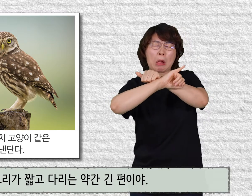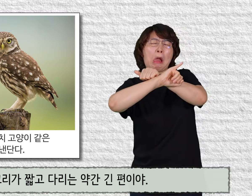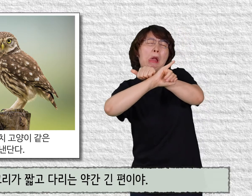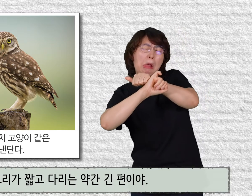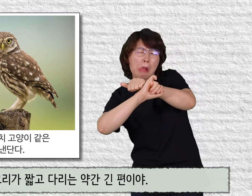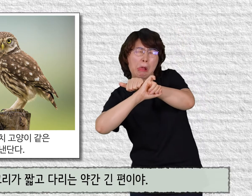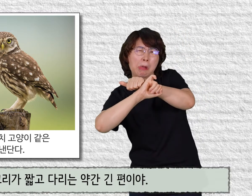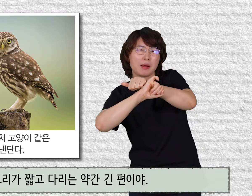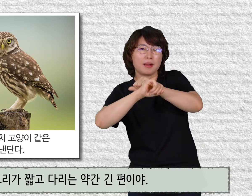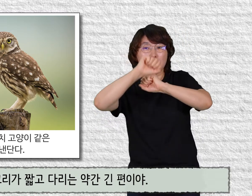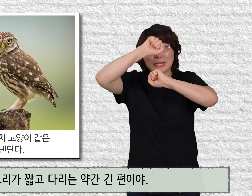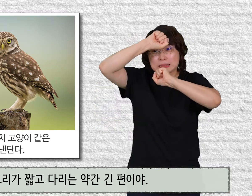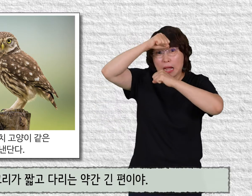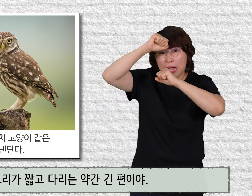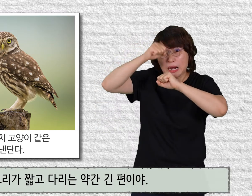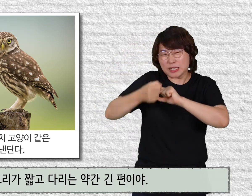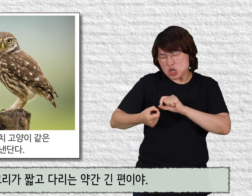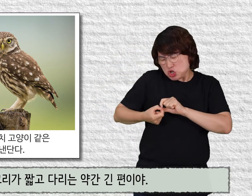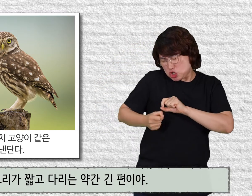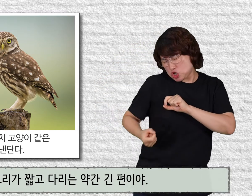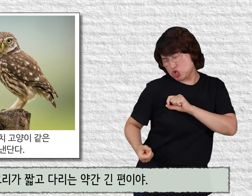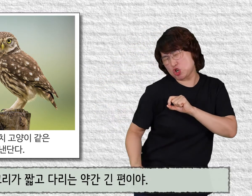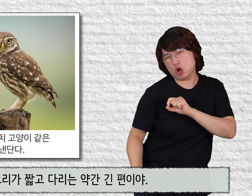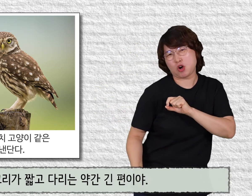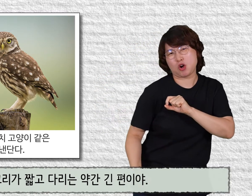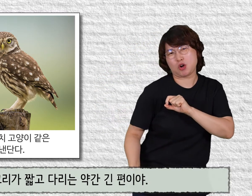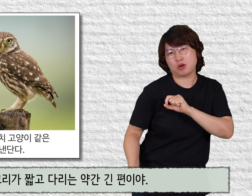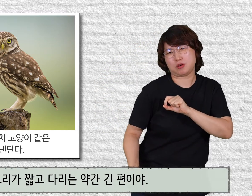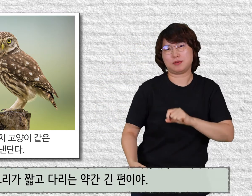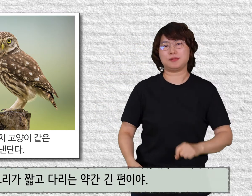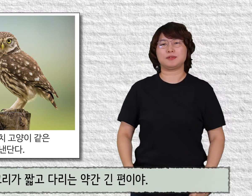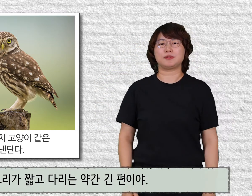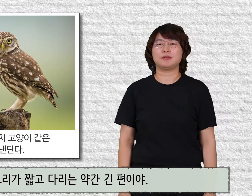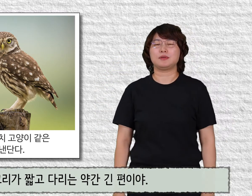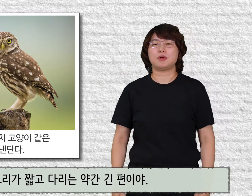꼬리가 짧고 다리는 약간 긴 편이야.